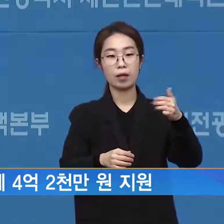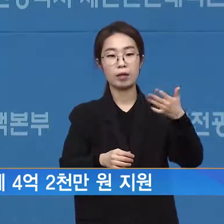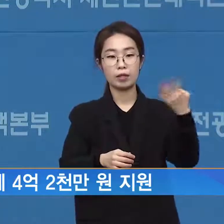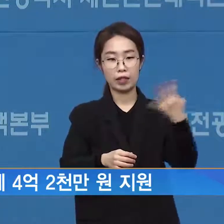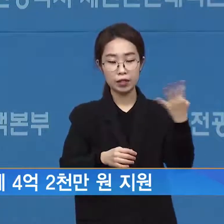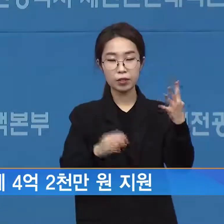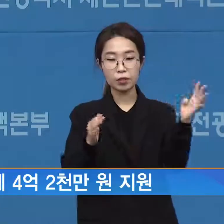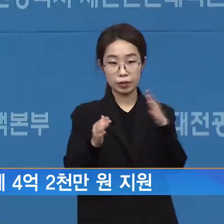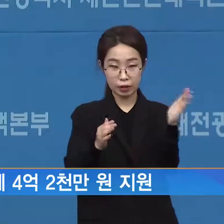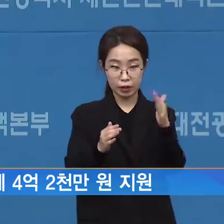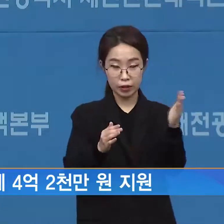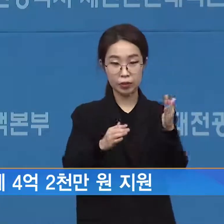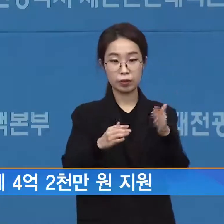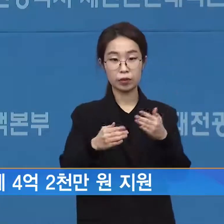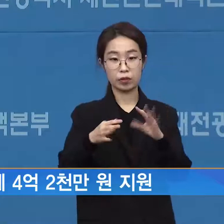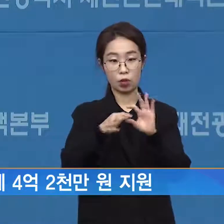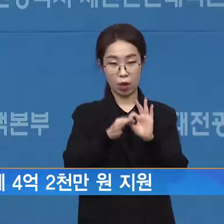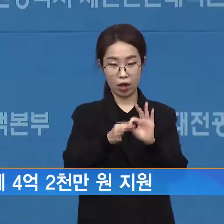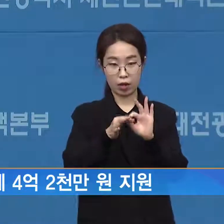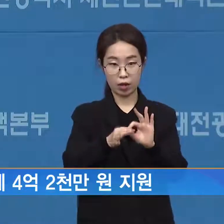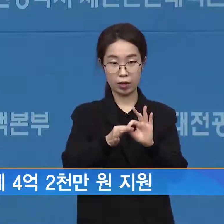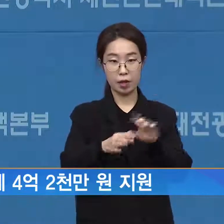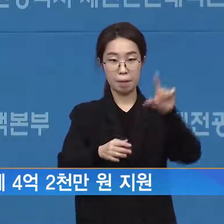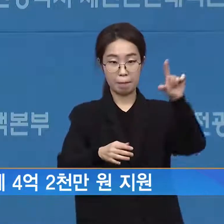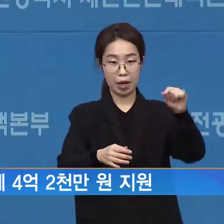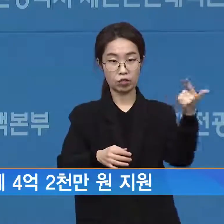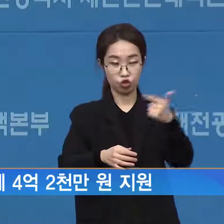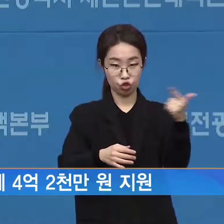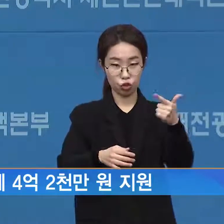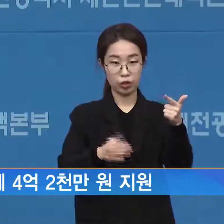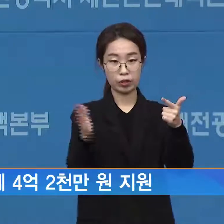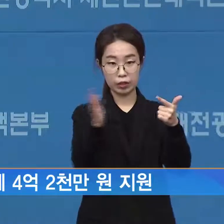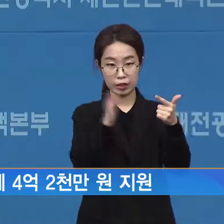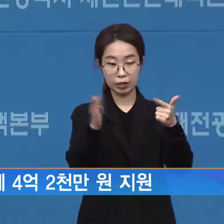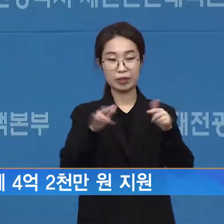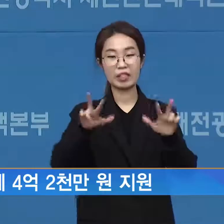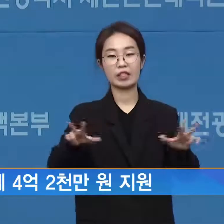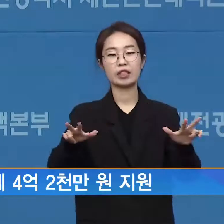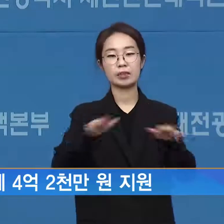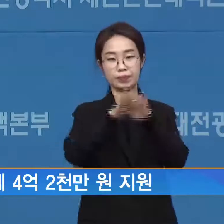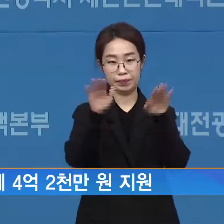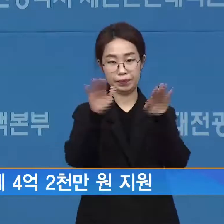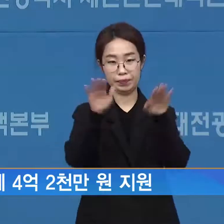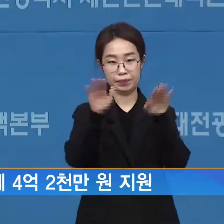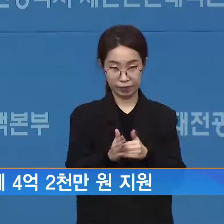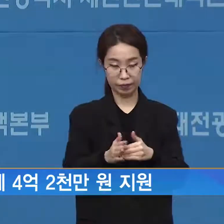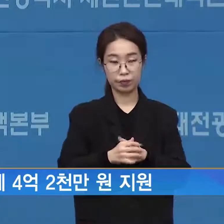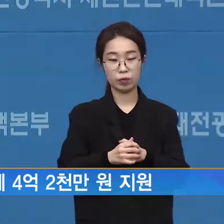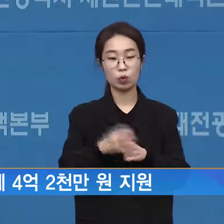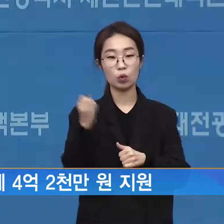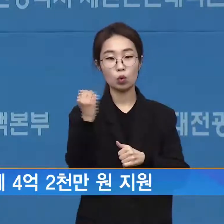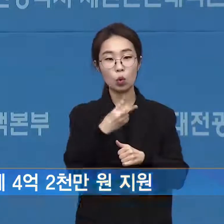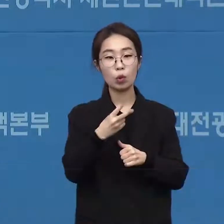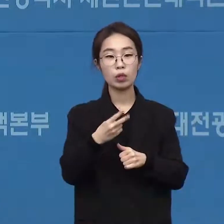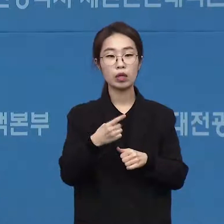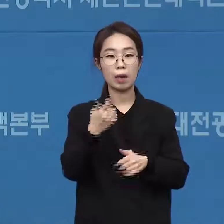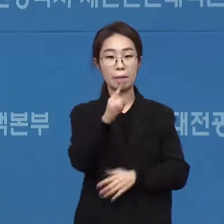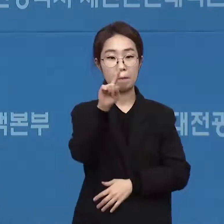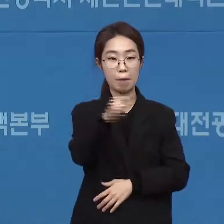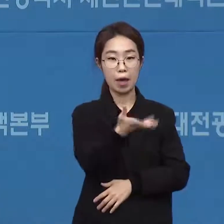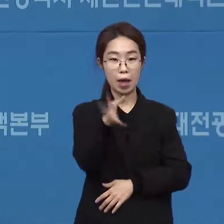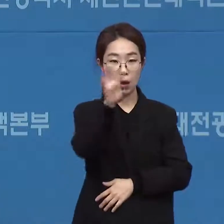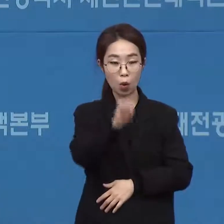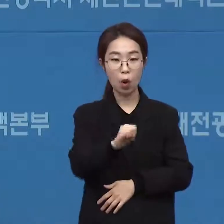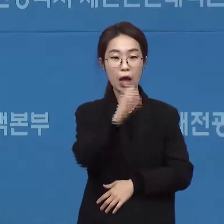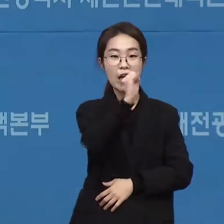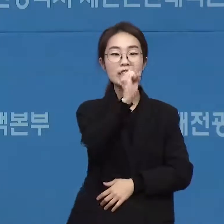54,147건에 대해서 현재 18,600여 건을 처리하였습니다. 그 외에 100억 원 이상의